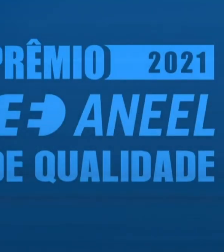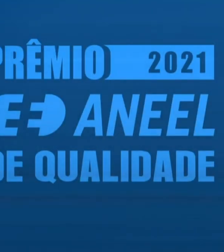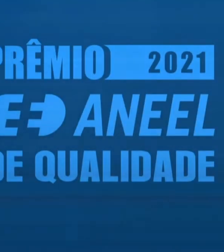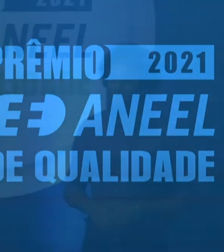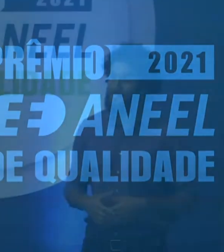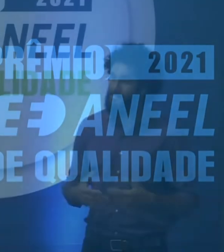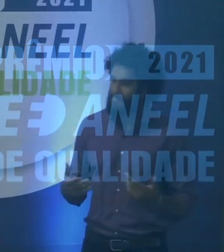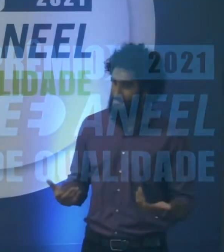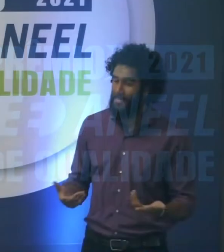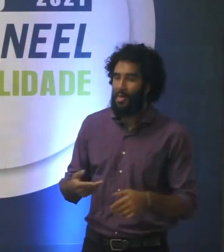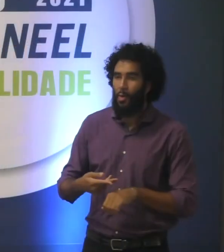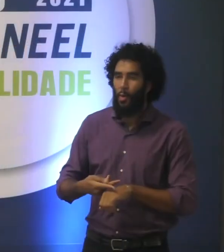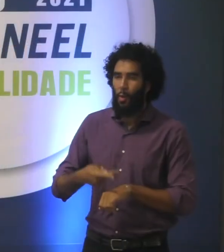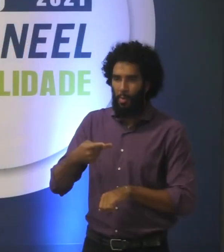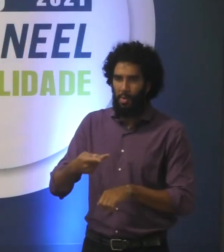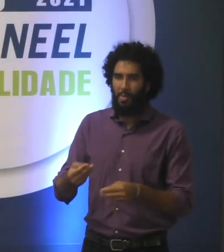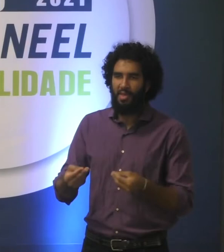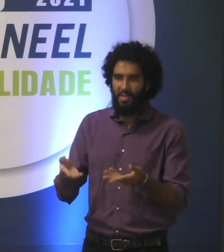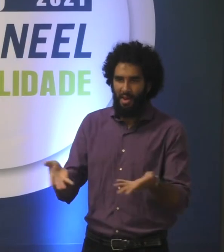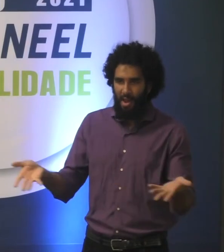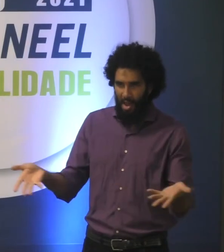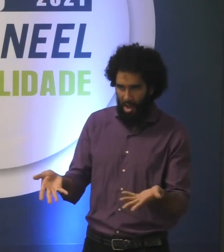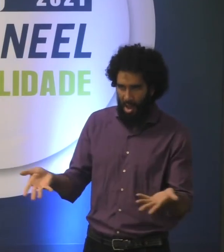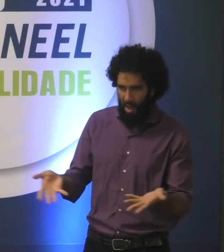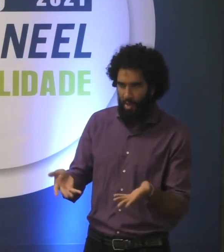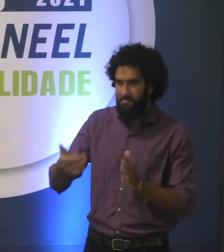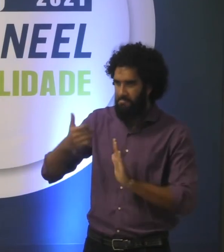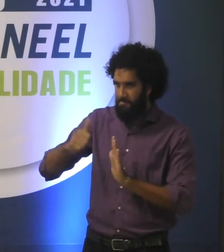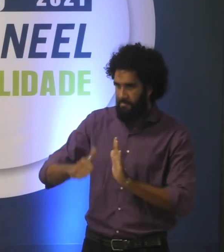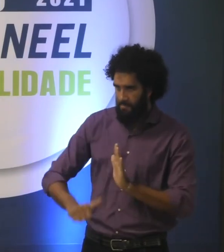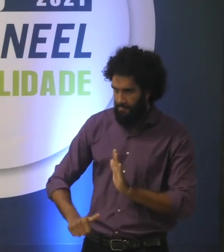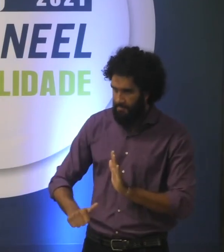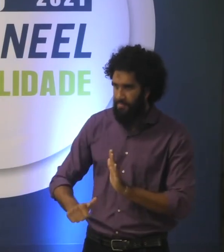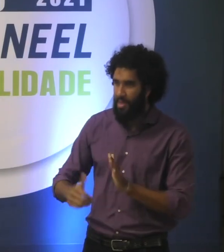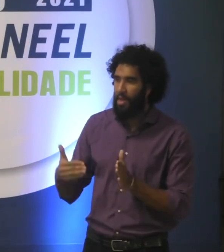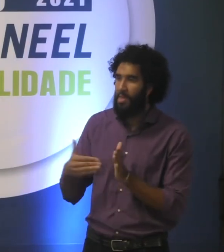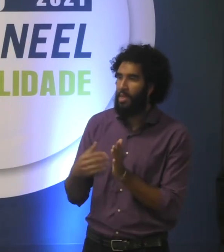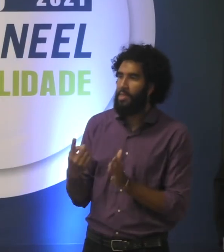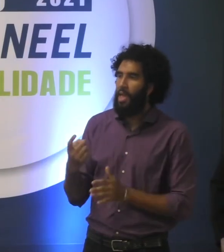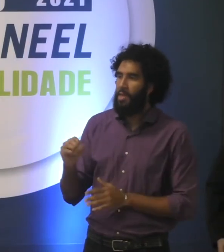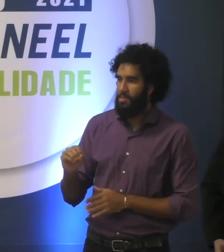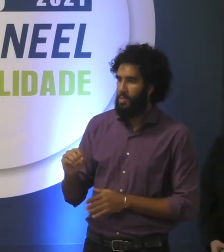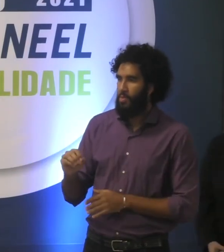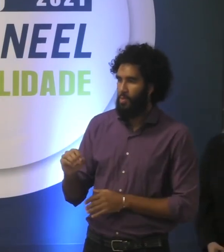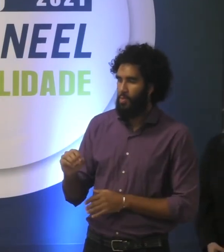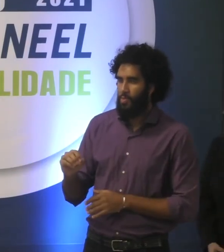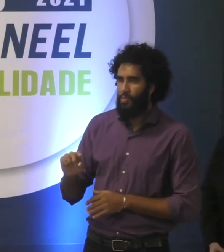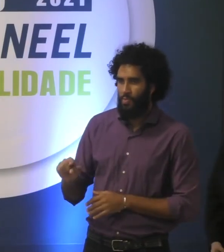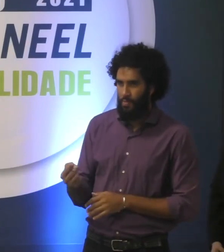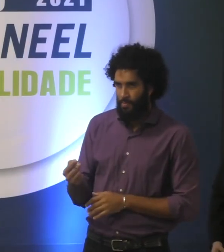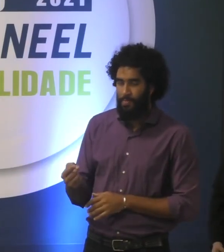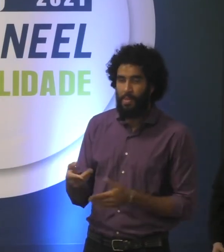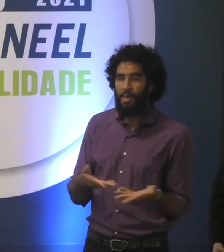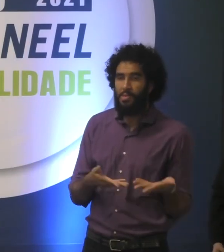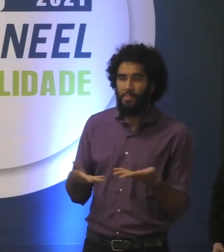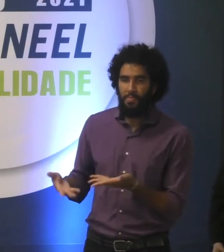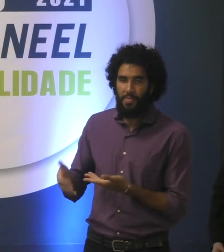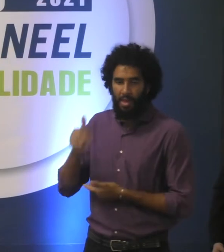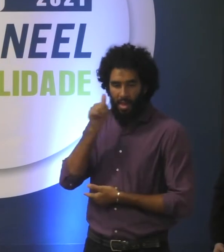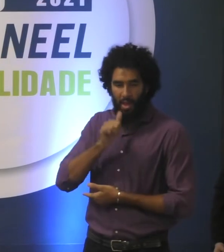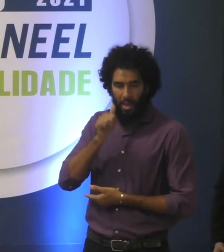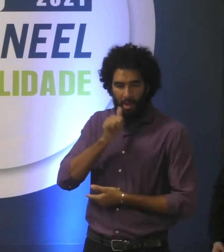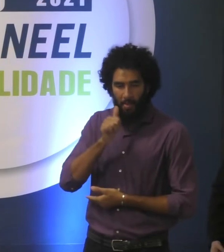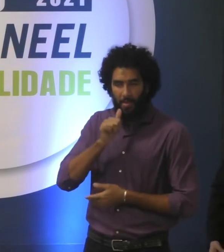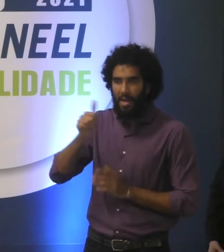E para a entrega do Prêmio ANEEL de Qualidade e Permissionárias até 10 mil unidades consumidoras, convidamos a Superintendente